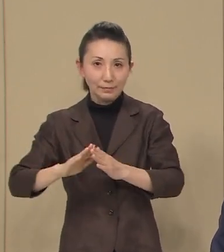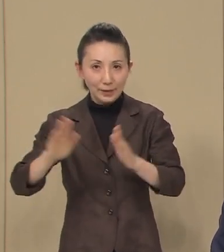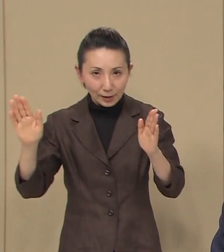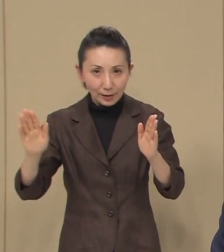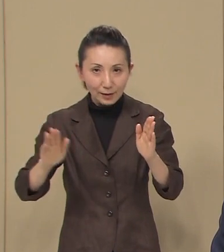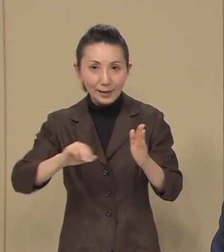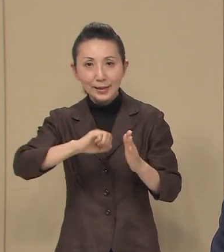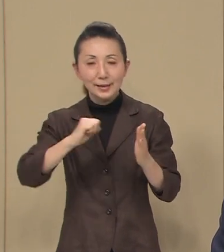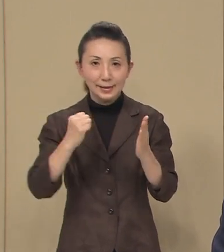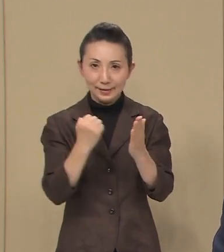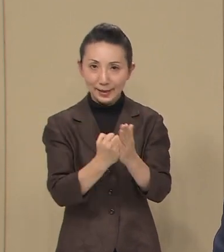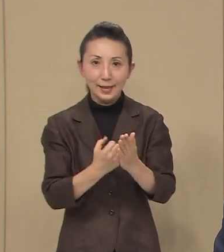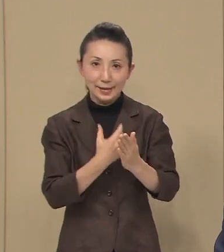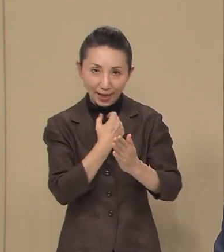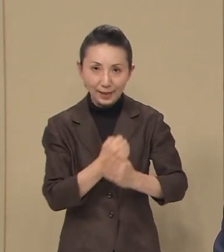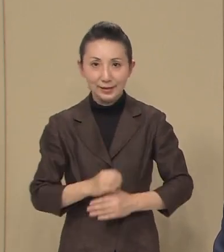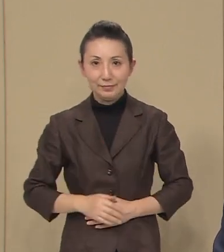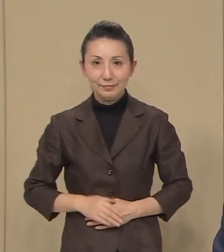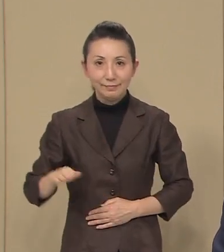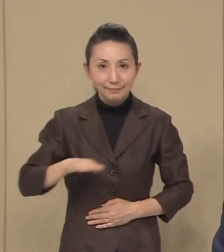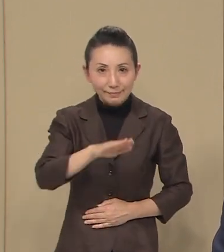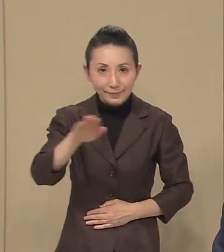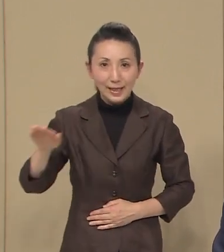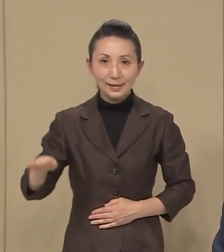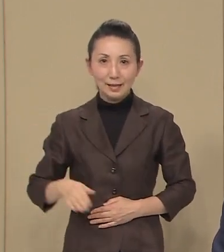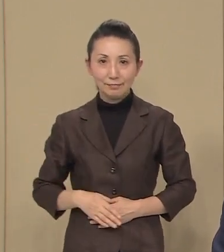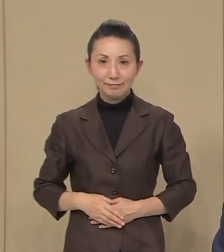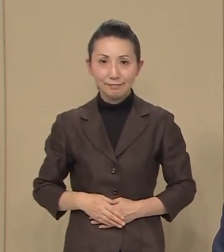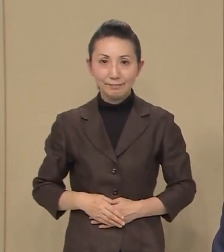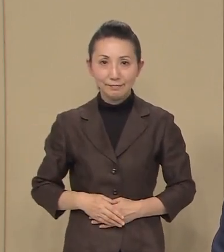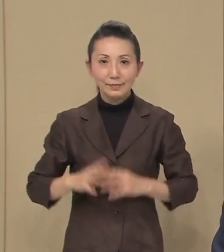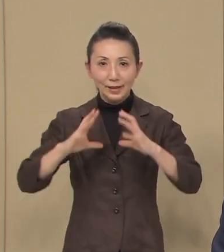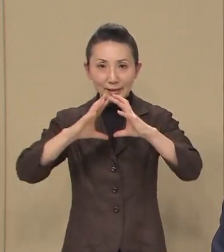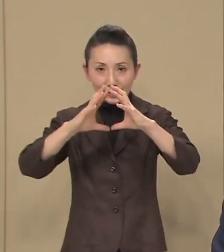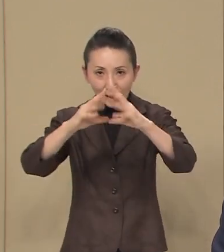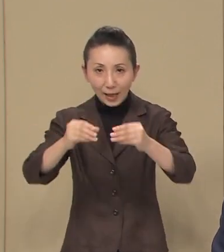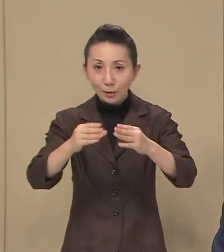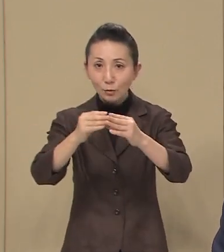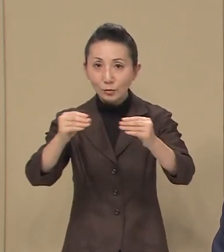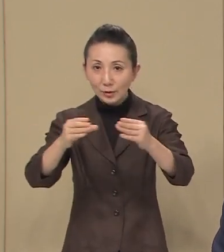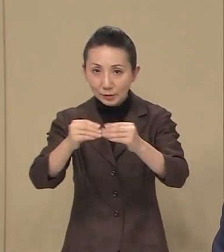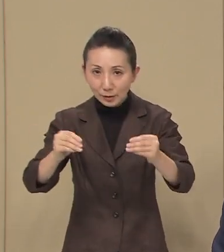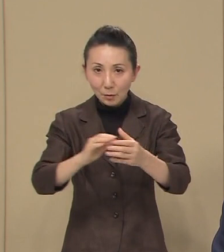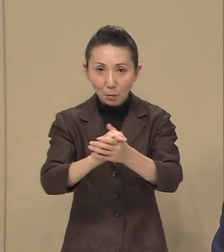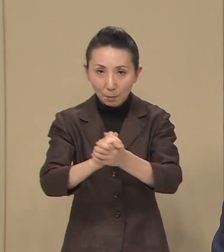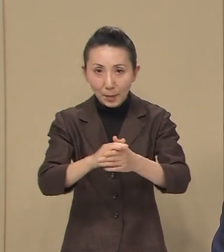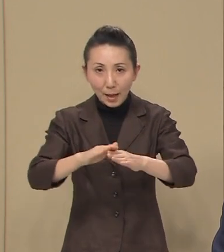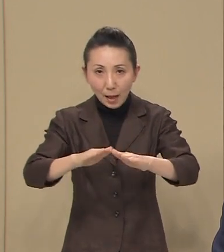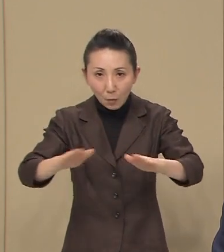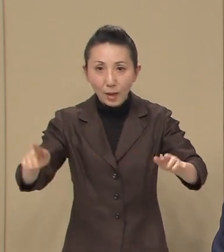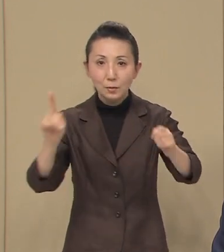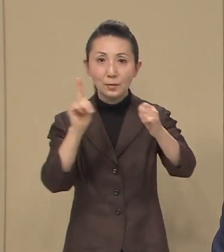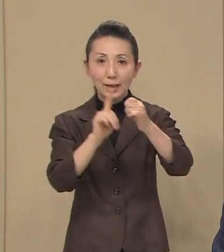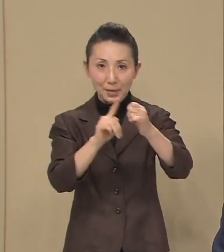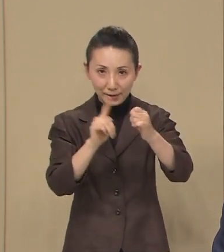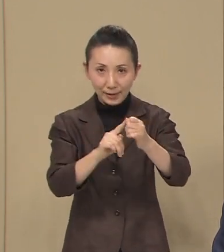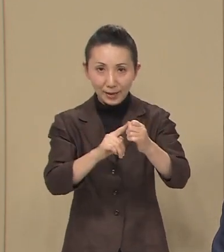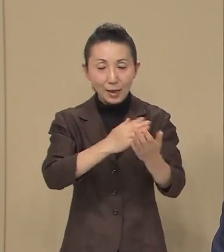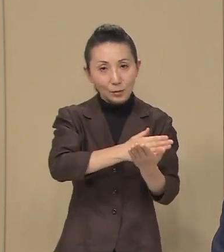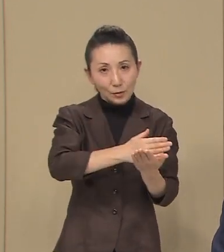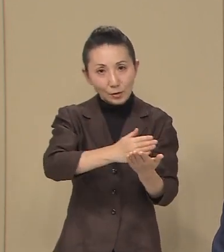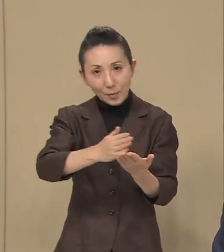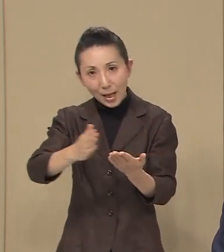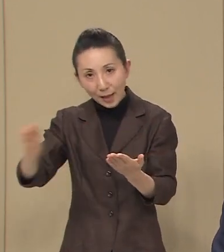せましょう皆さん世界の平和この平和のためにあらゆる国